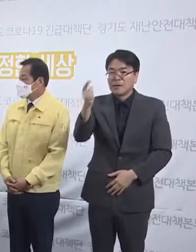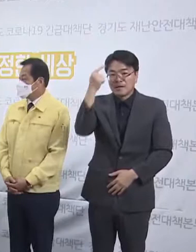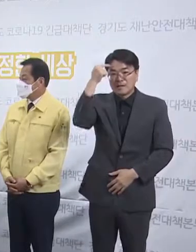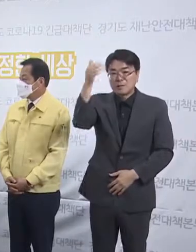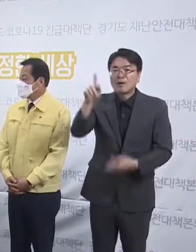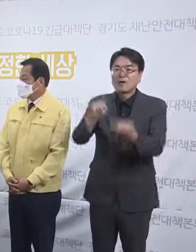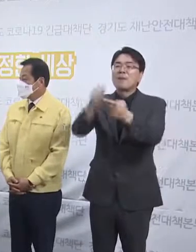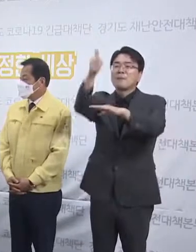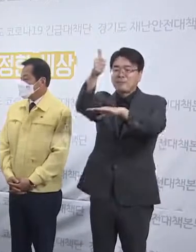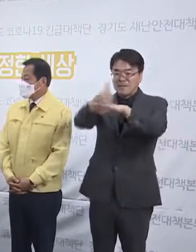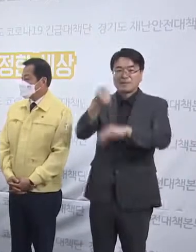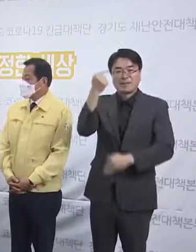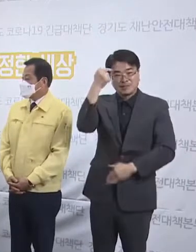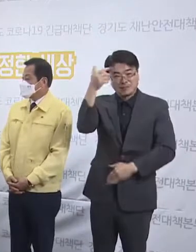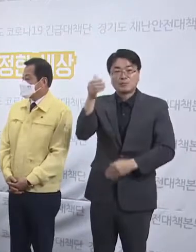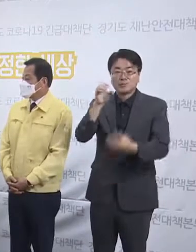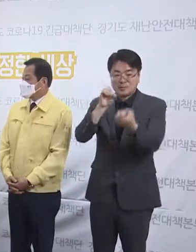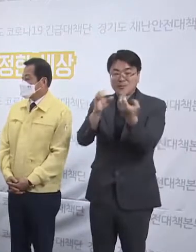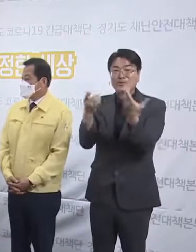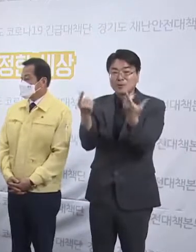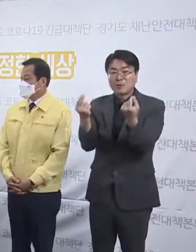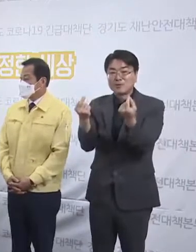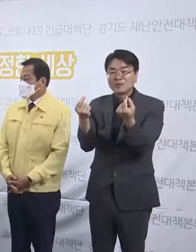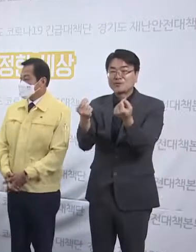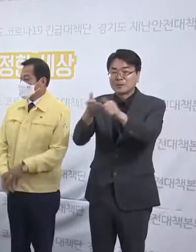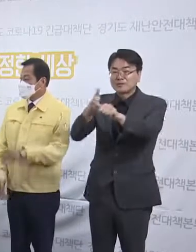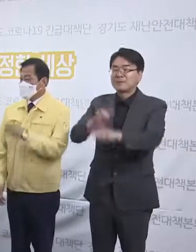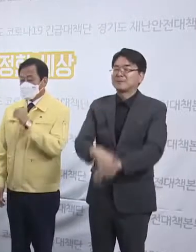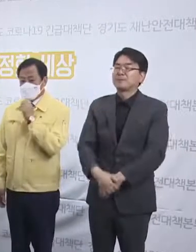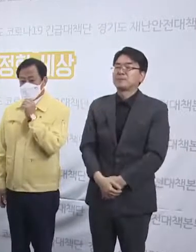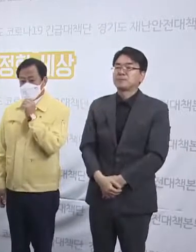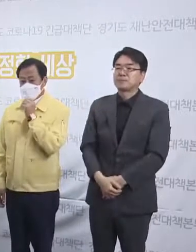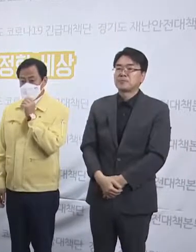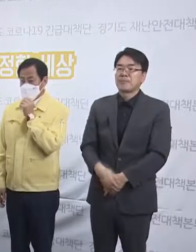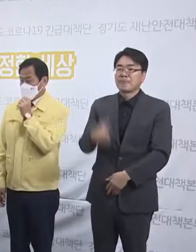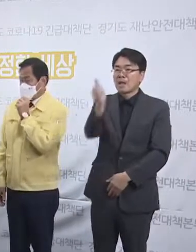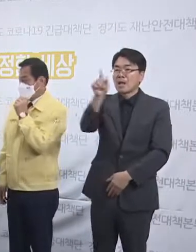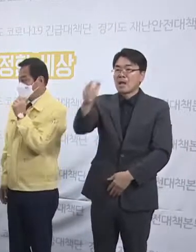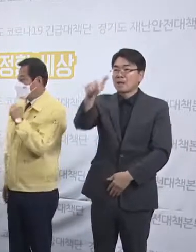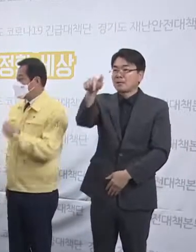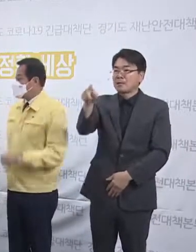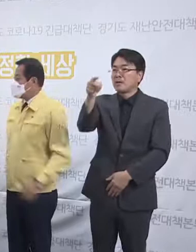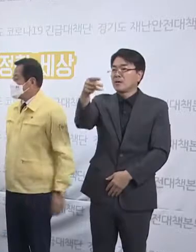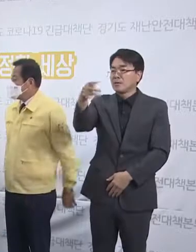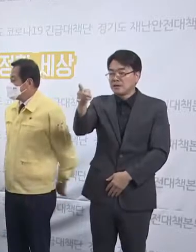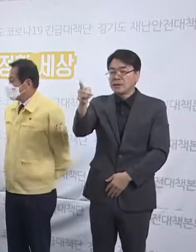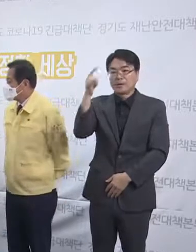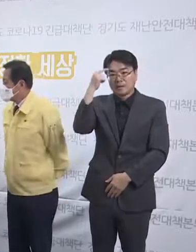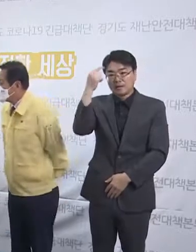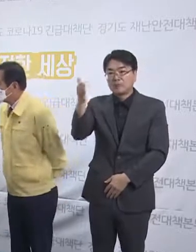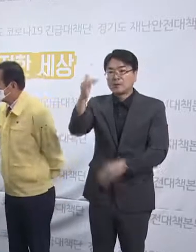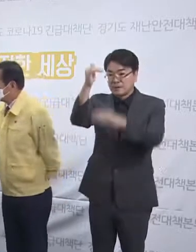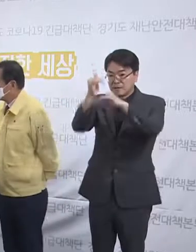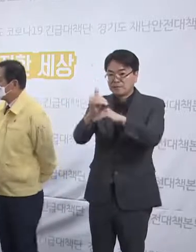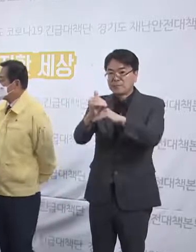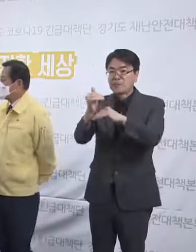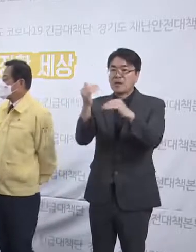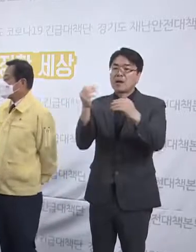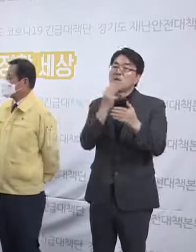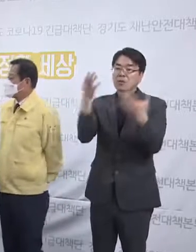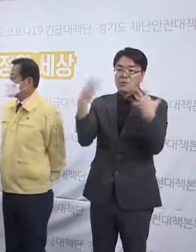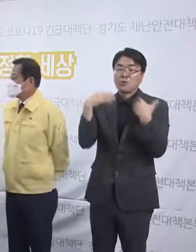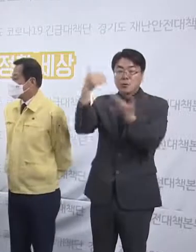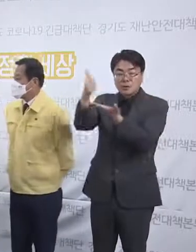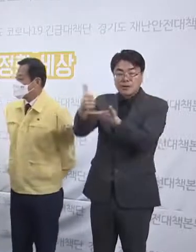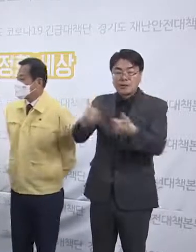네. 답변으로 질의응답을 마치도록 하겠습니다. 한겨레 홍영덕 기자입니다. 지사와 의장 두